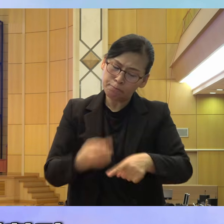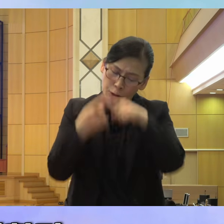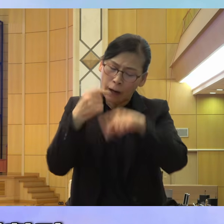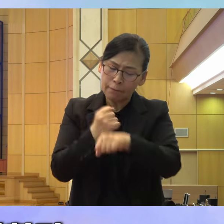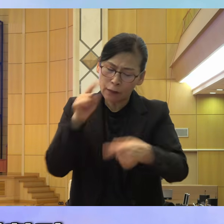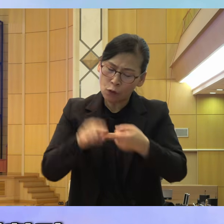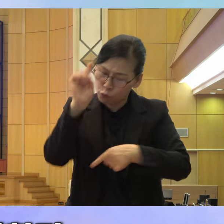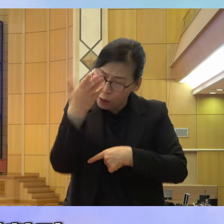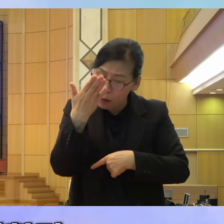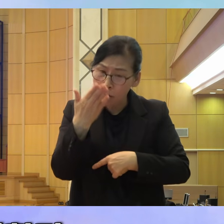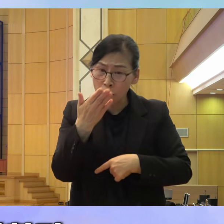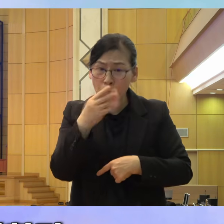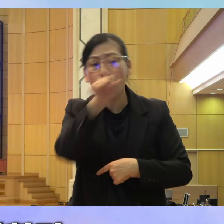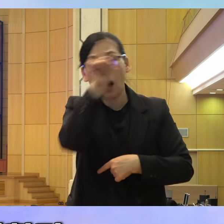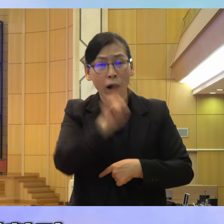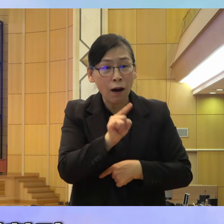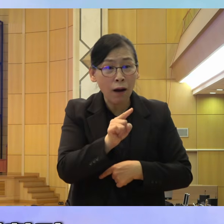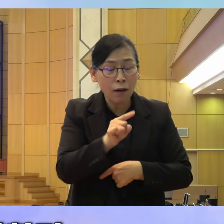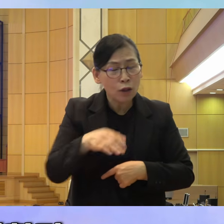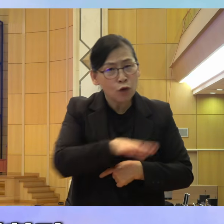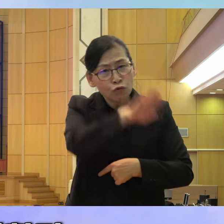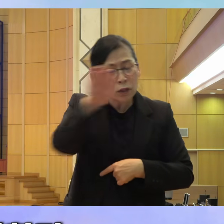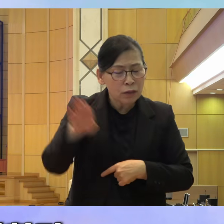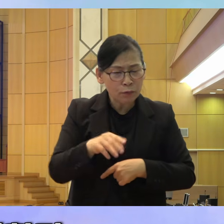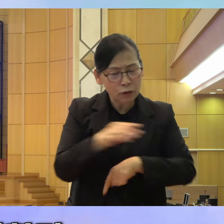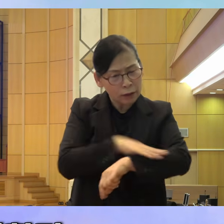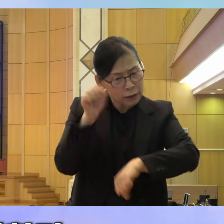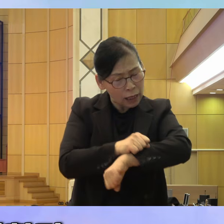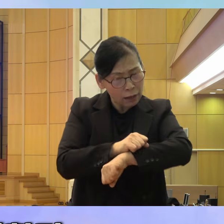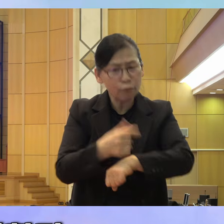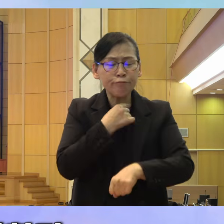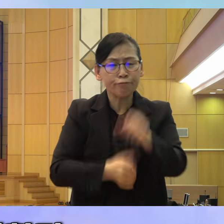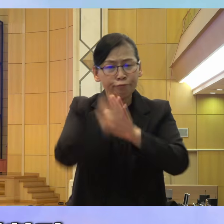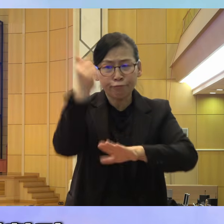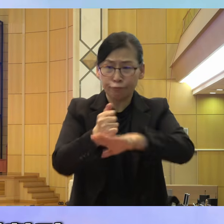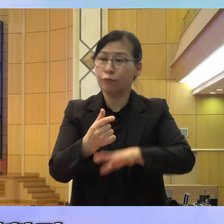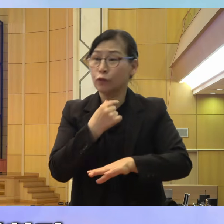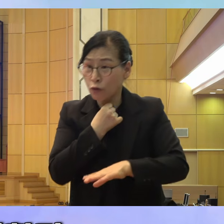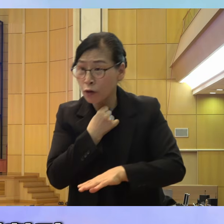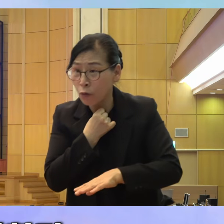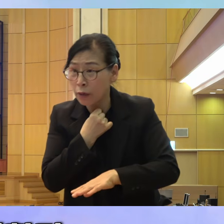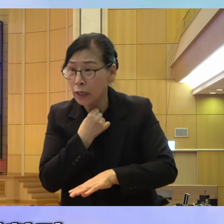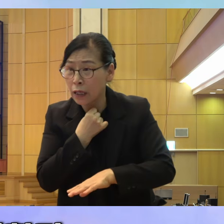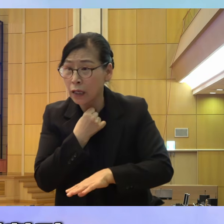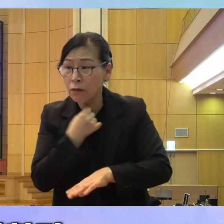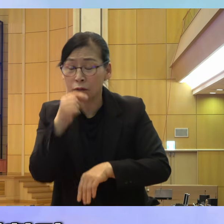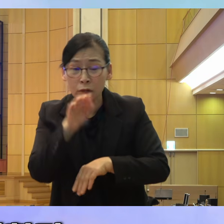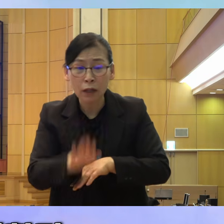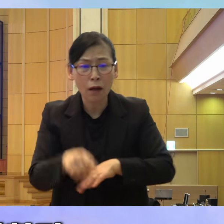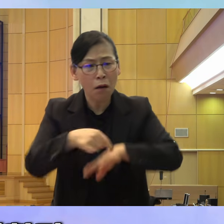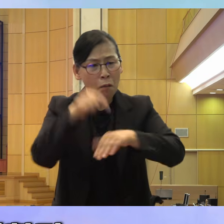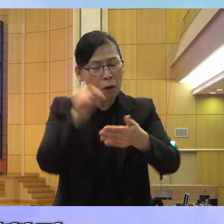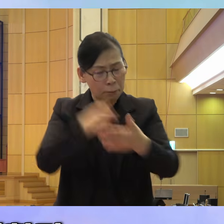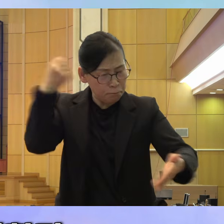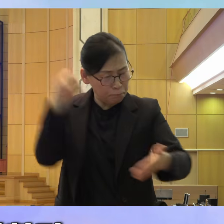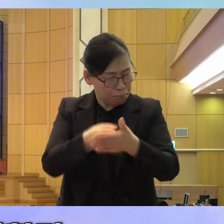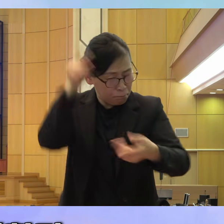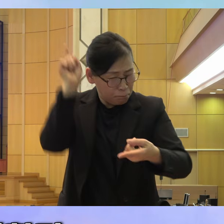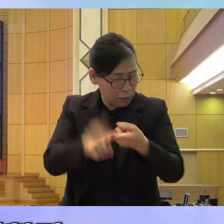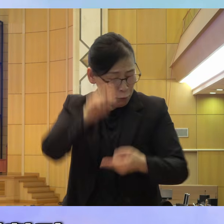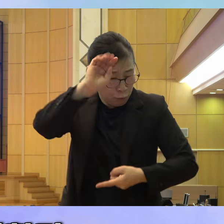된다. 우리가 무엇이든지 잘 되기를 바라는데 마음 먹은